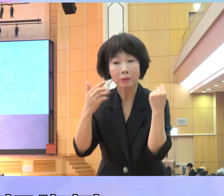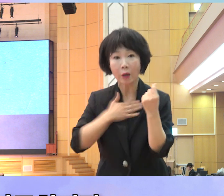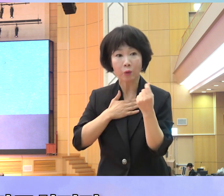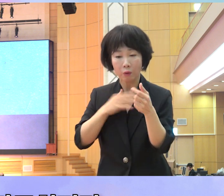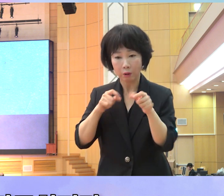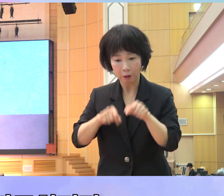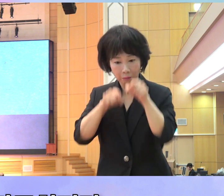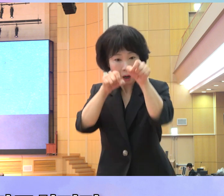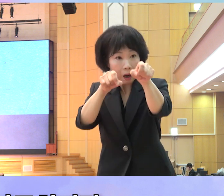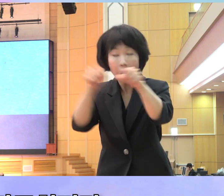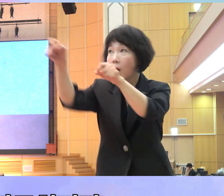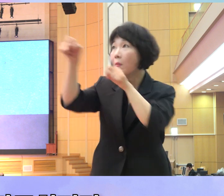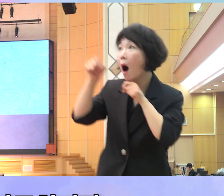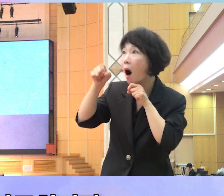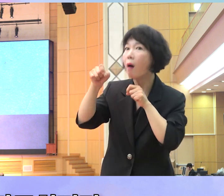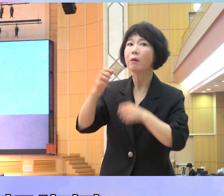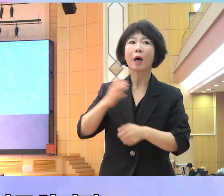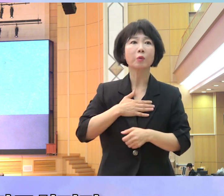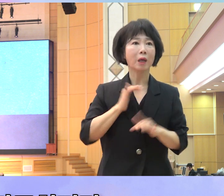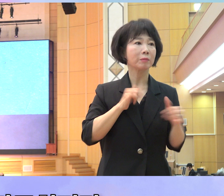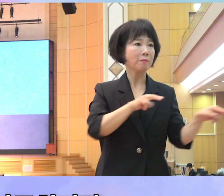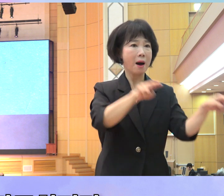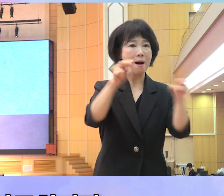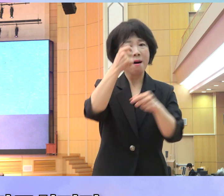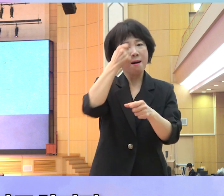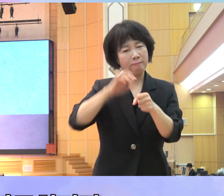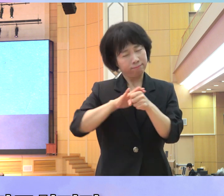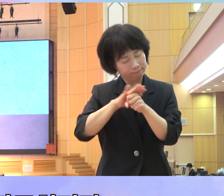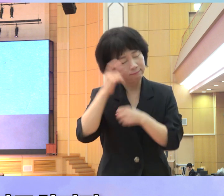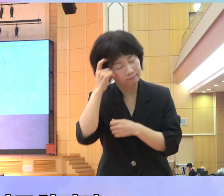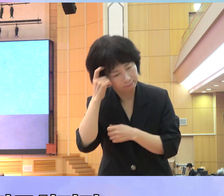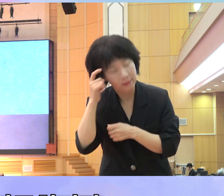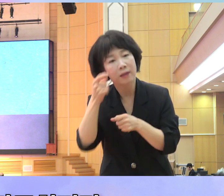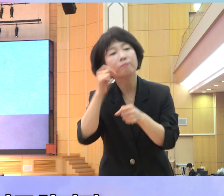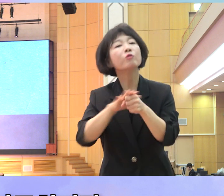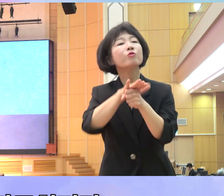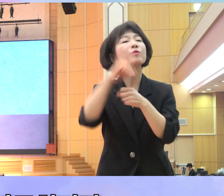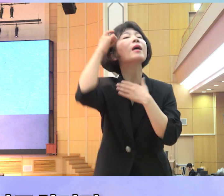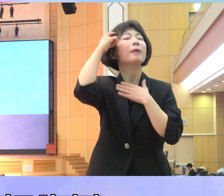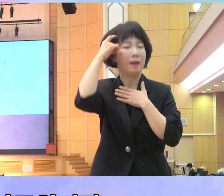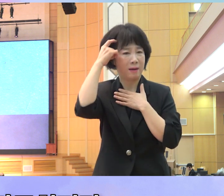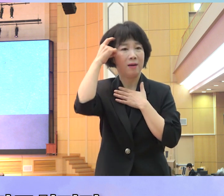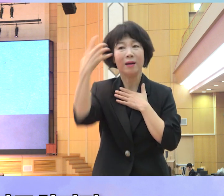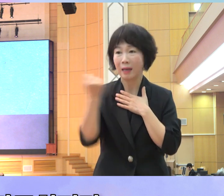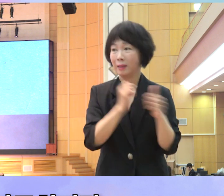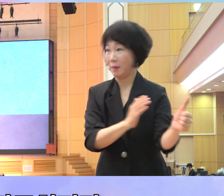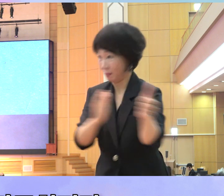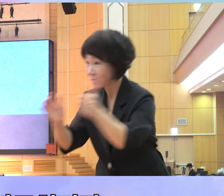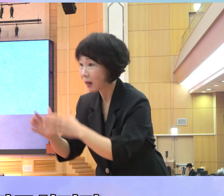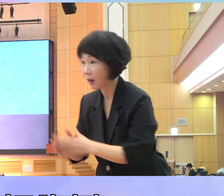그죠? 예수님이 긍휼하심의 은혜가 없었으면 우리가 구원을 얻을 수 있었겠습니까?